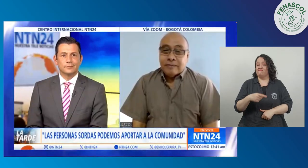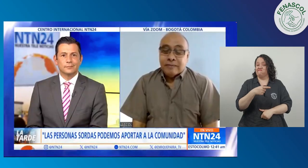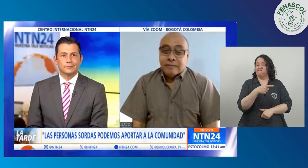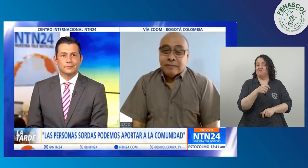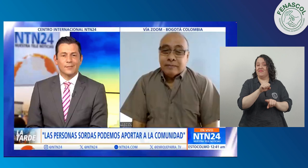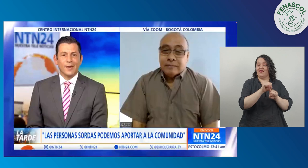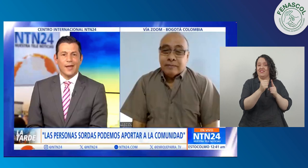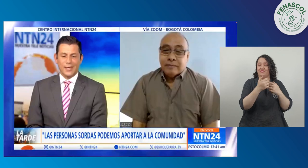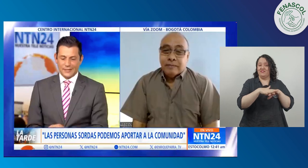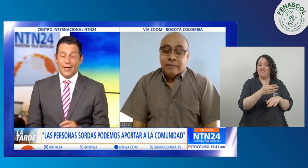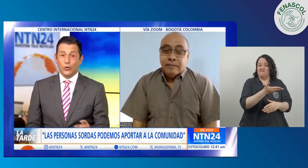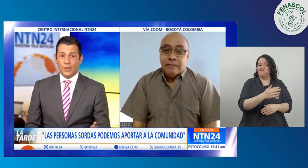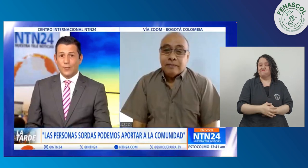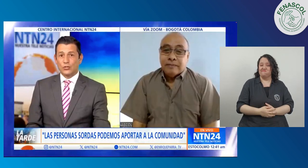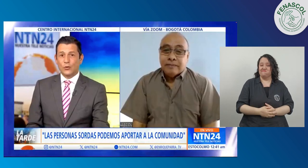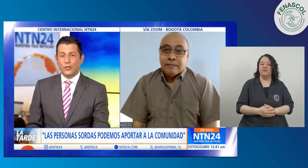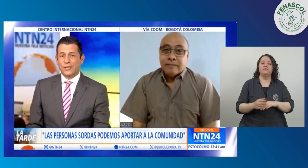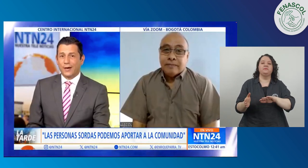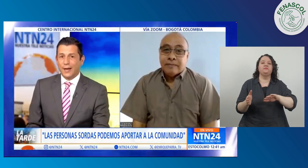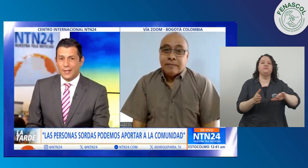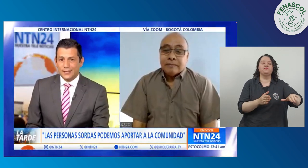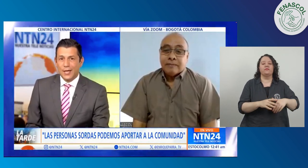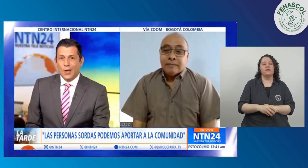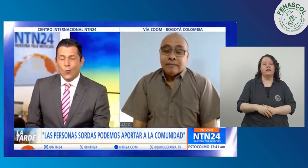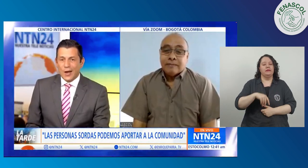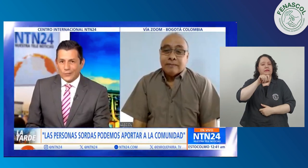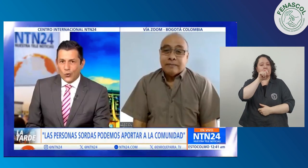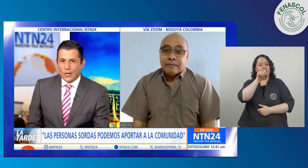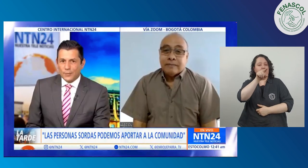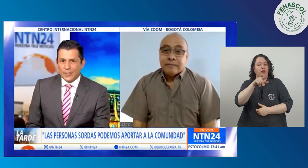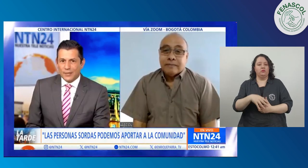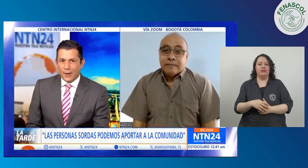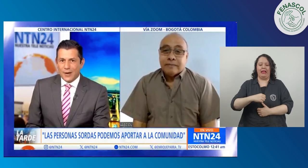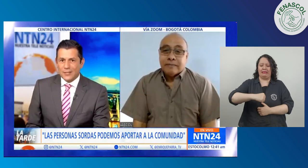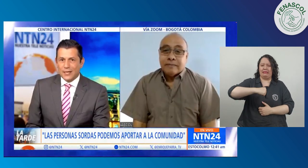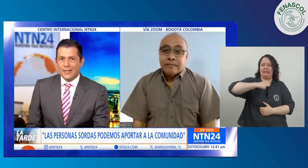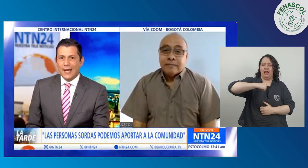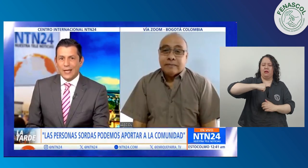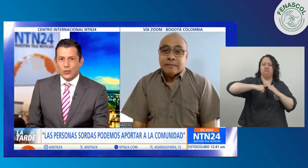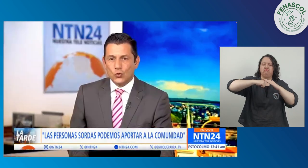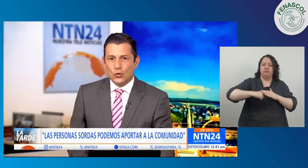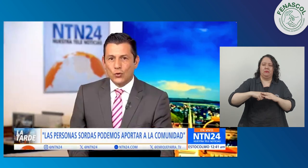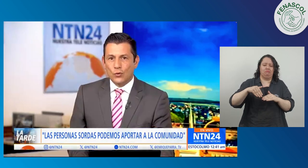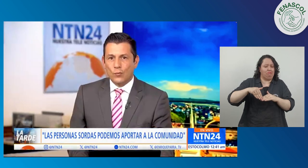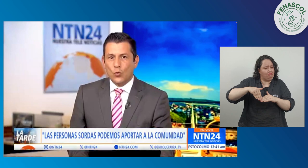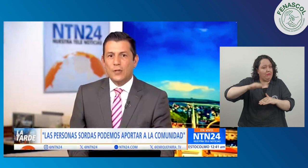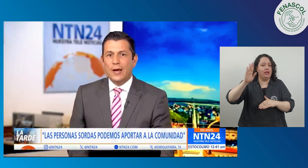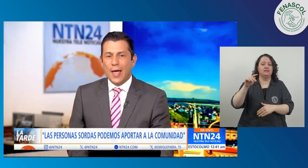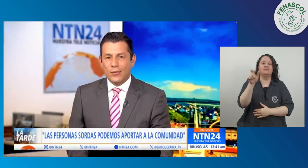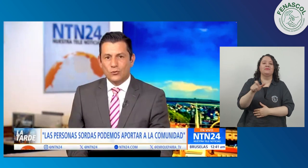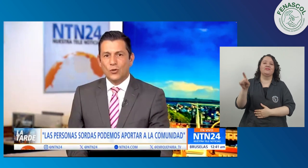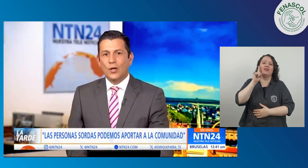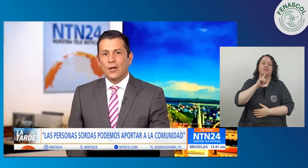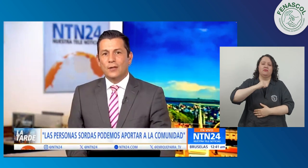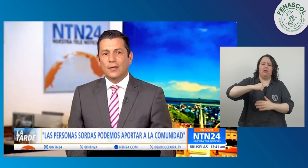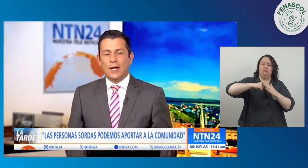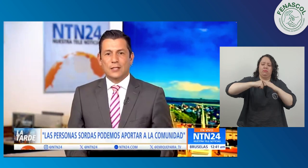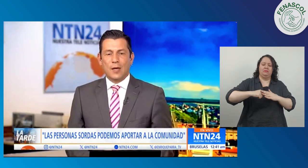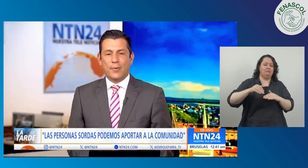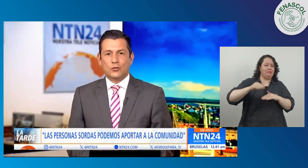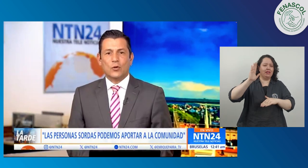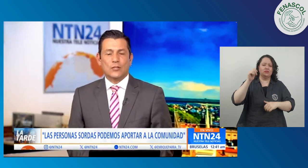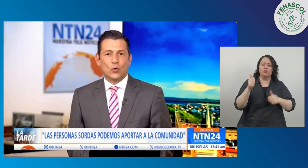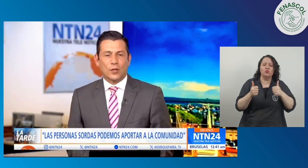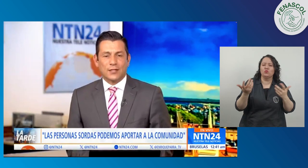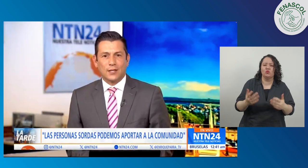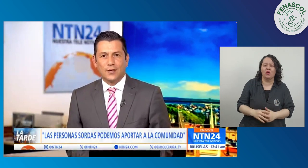viral. Ahí está, y lo tenemos en nuestras redes. ¿Cuáles son los principales derechos vulnerados de